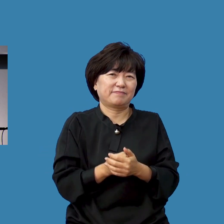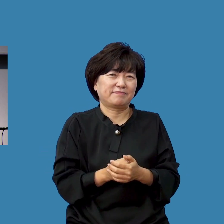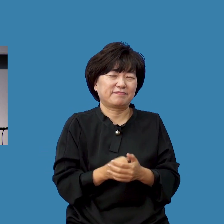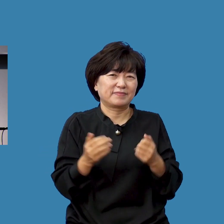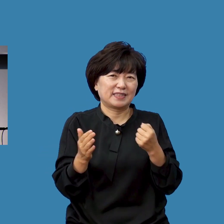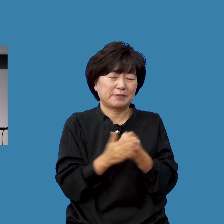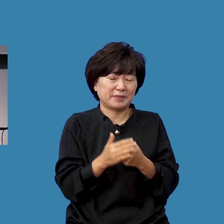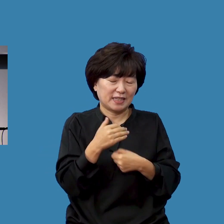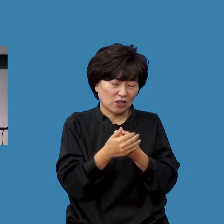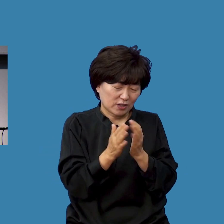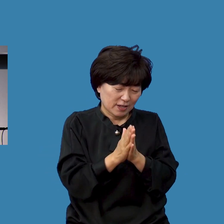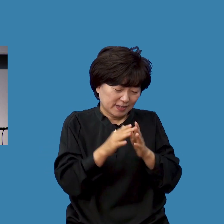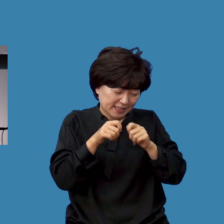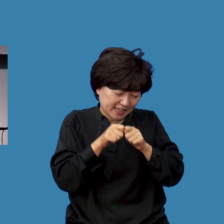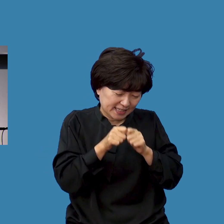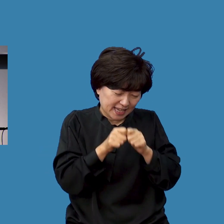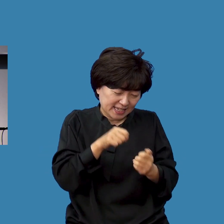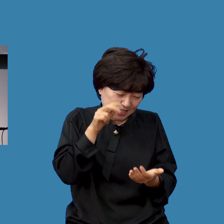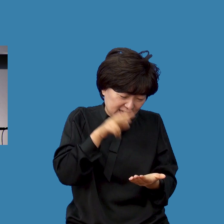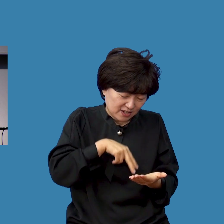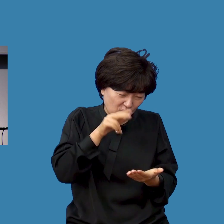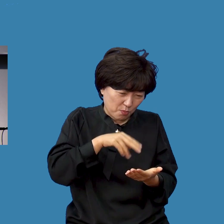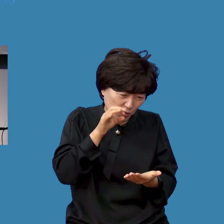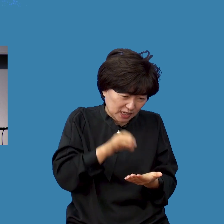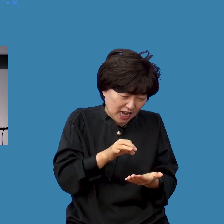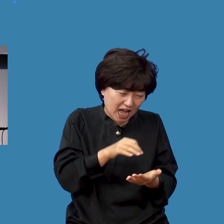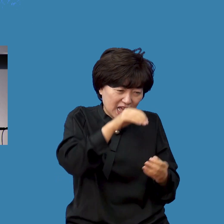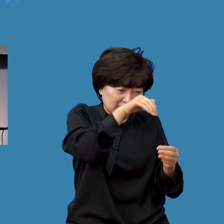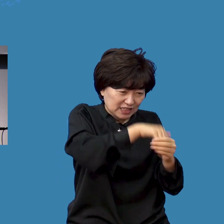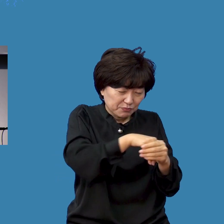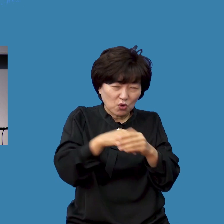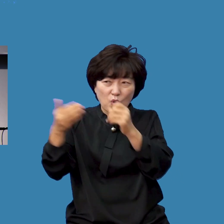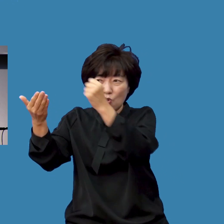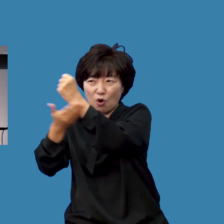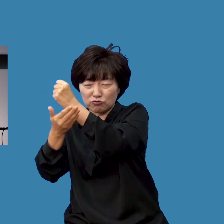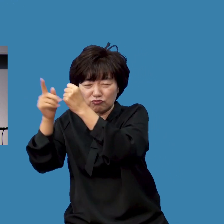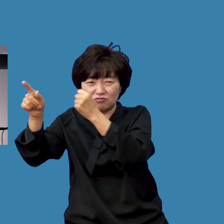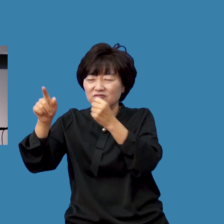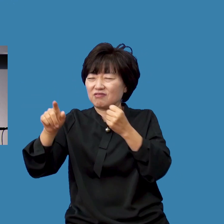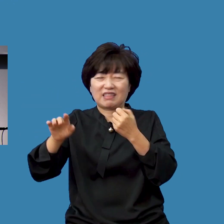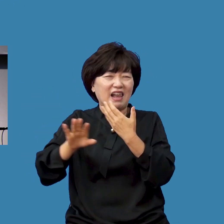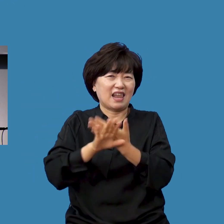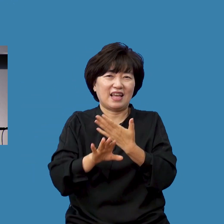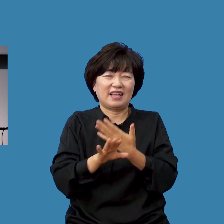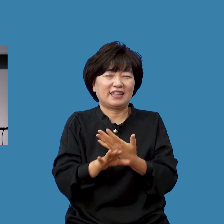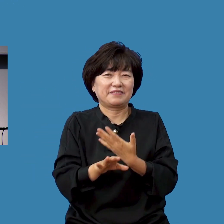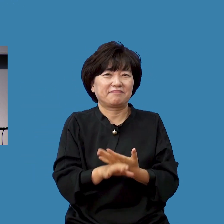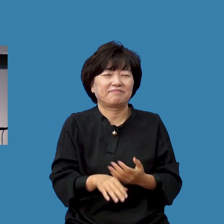근데 제가요, 성경을 자세히 읽어보니까 심고 거두는 원리는 그렇게 적용이 안 돼.